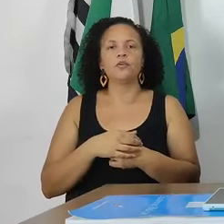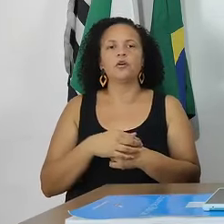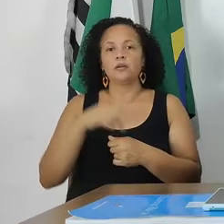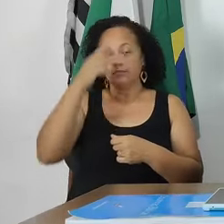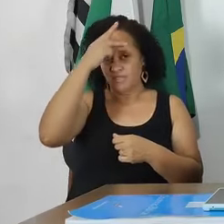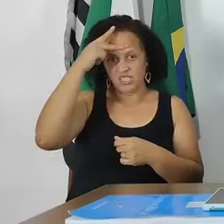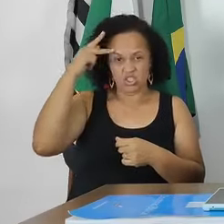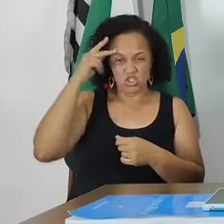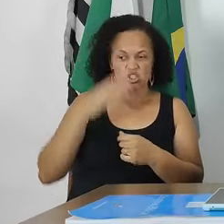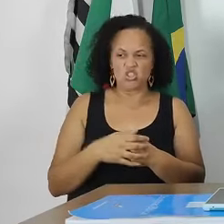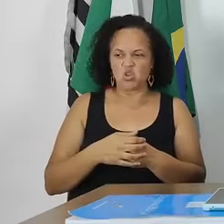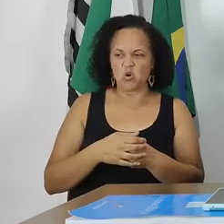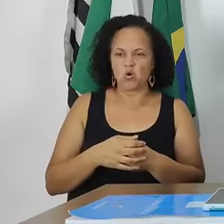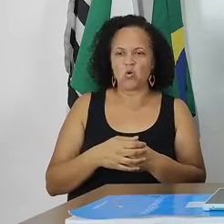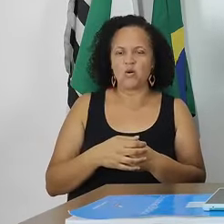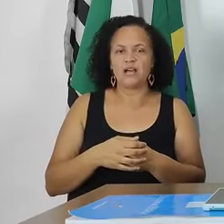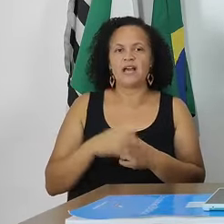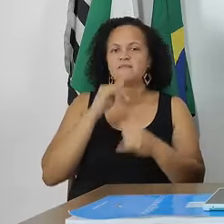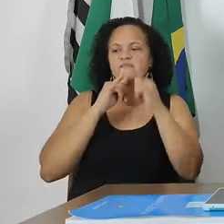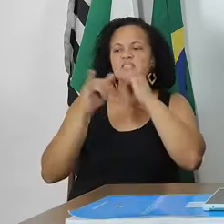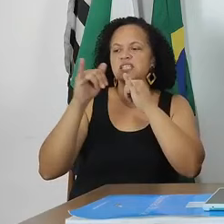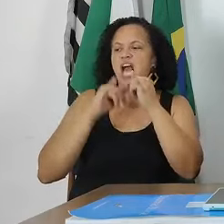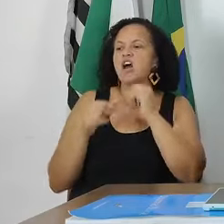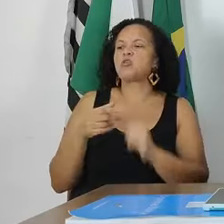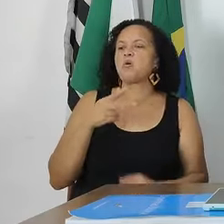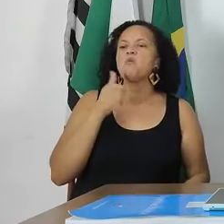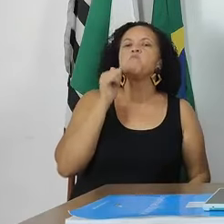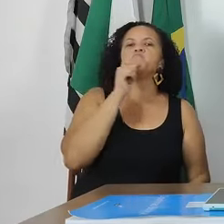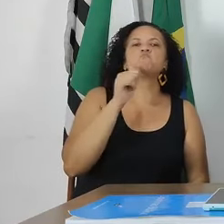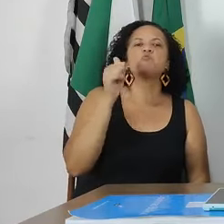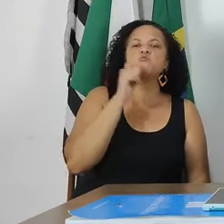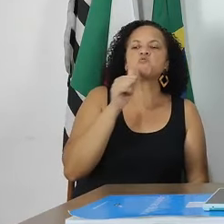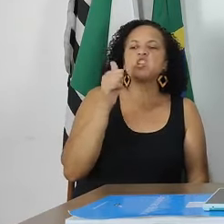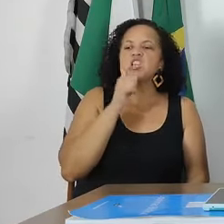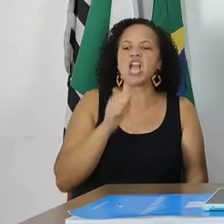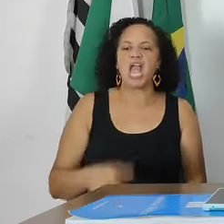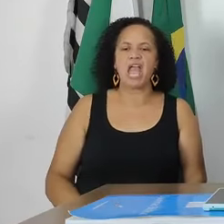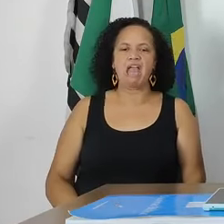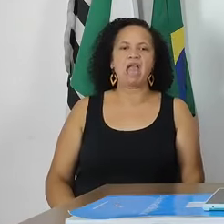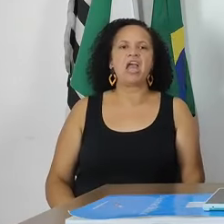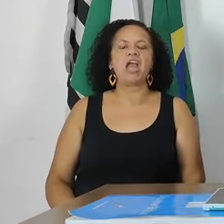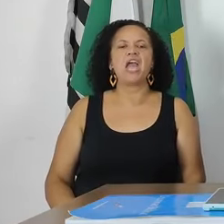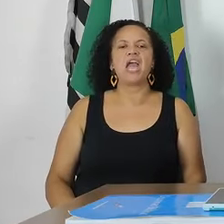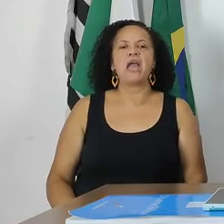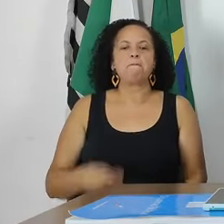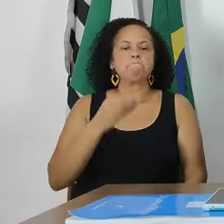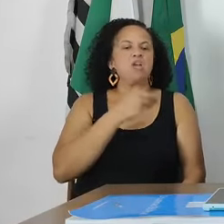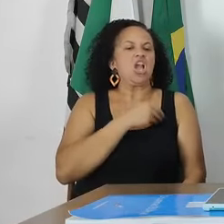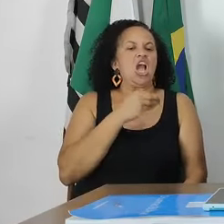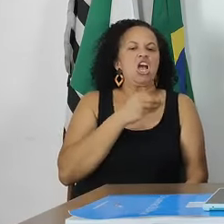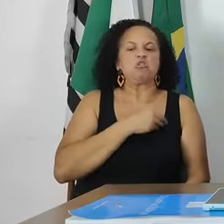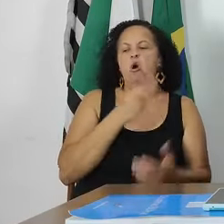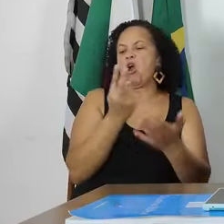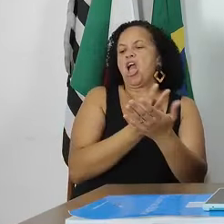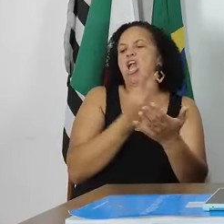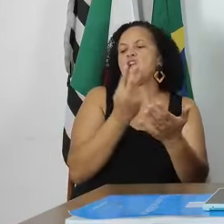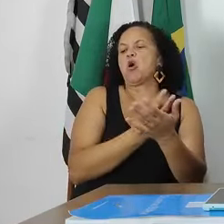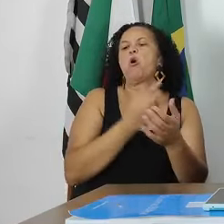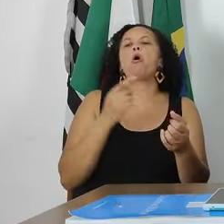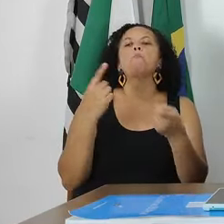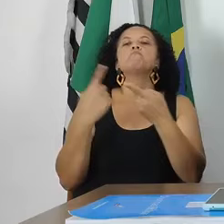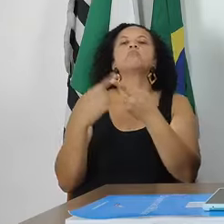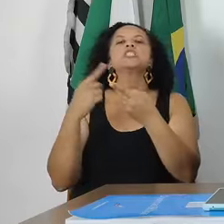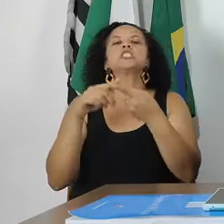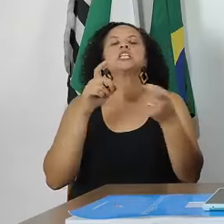né? Pegamos ela em adultério. E a lei diz que ela tem que ser apedrejada. Aí Jesus falou assim para eles: ah,